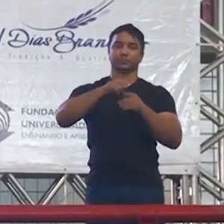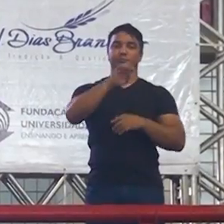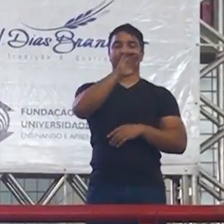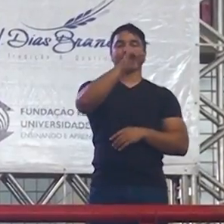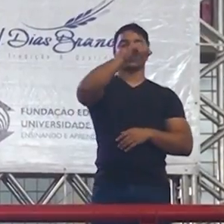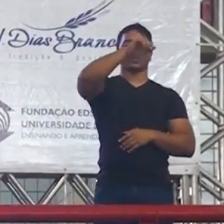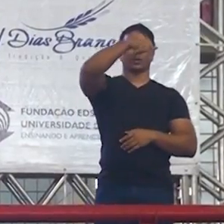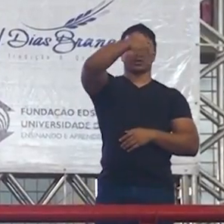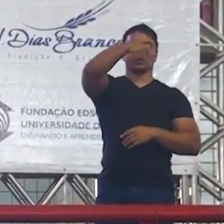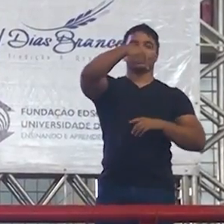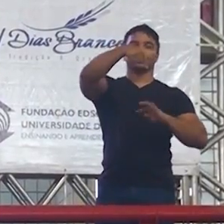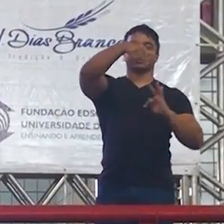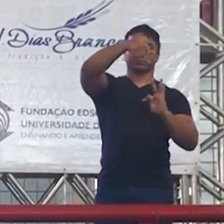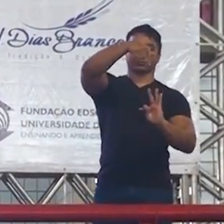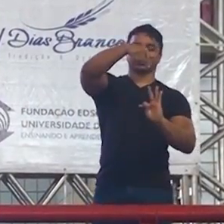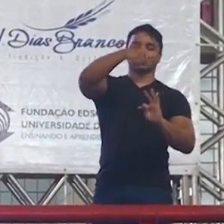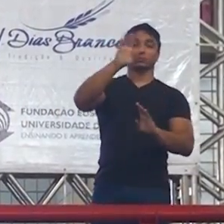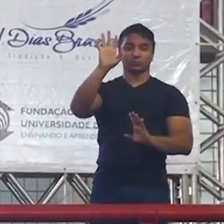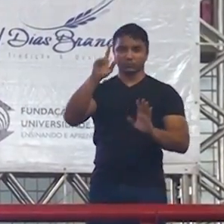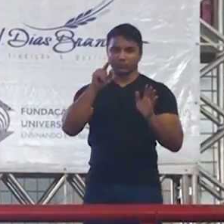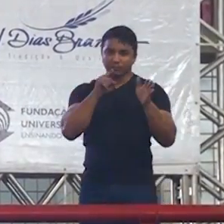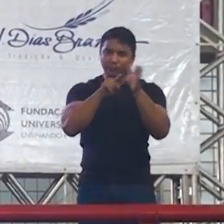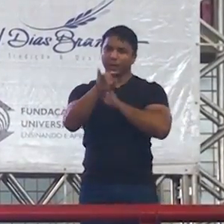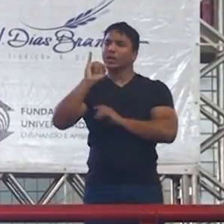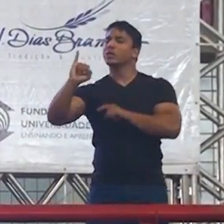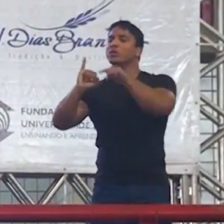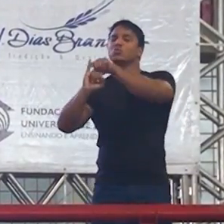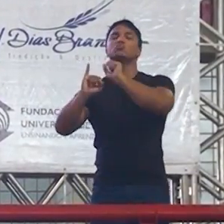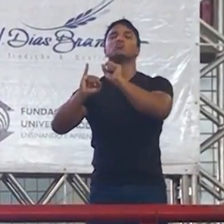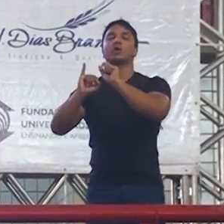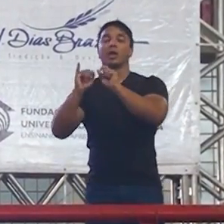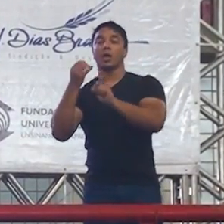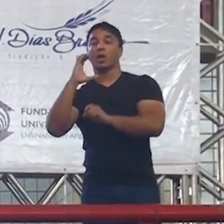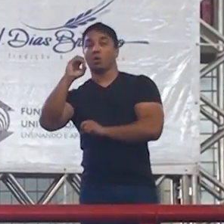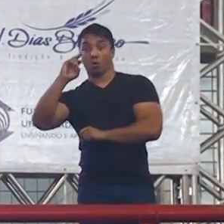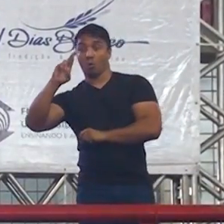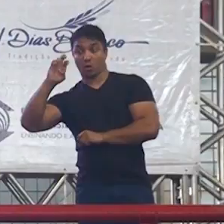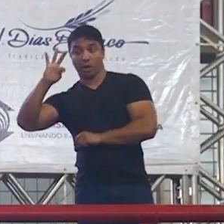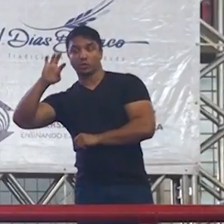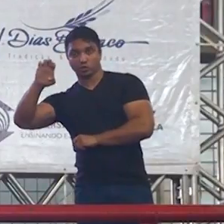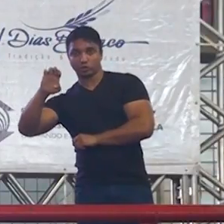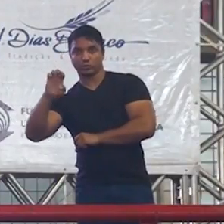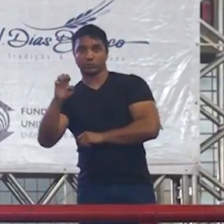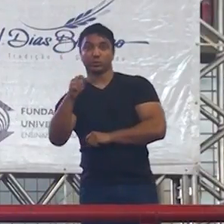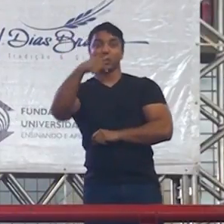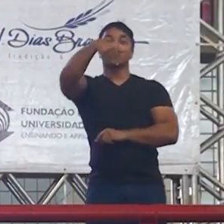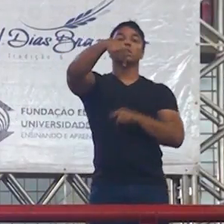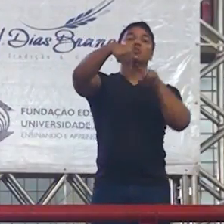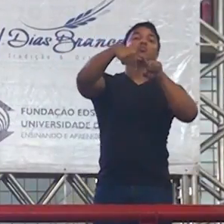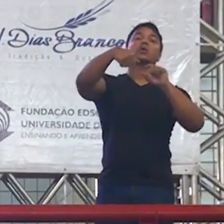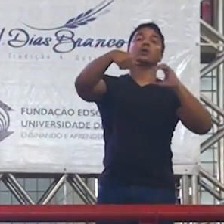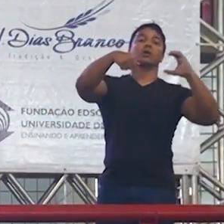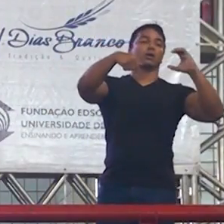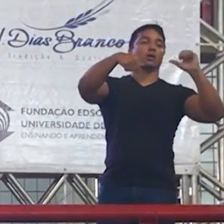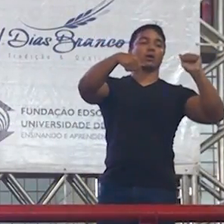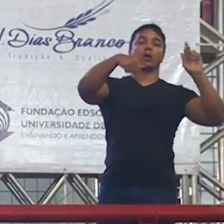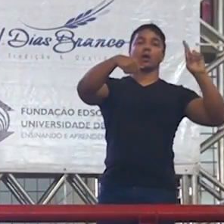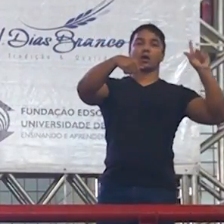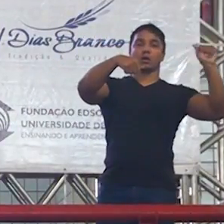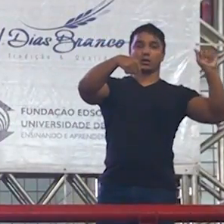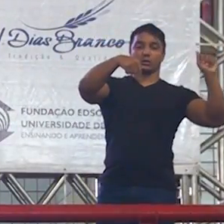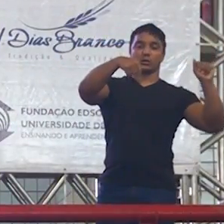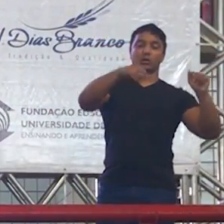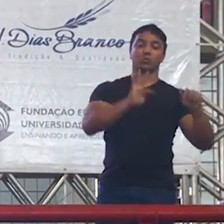T. Aí o Haroldo vai perguntar, o que é o I? Corrente elétrica. O que é o Q?